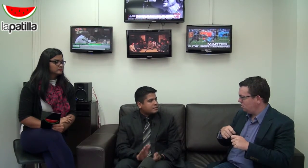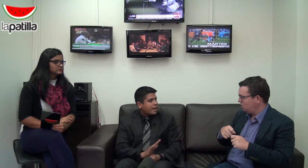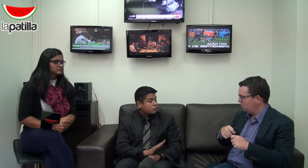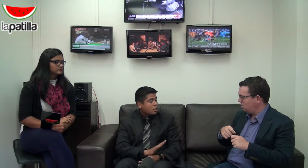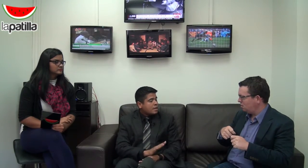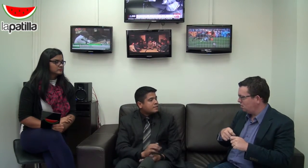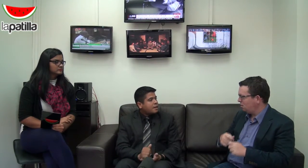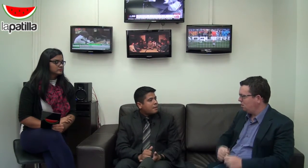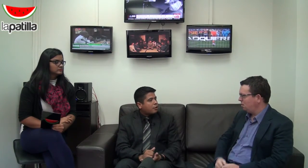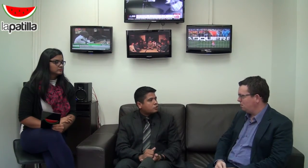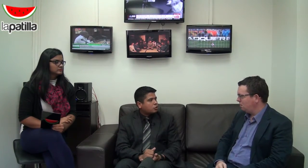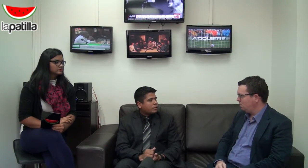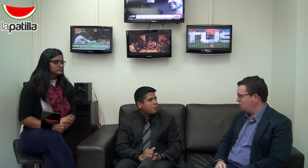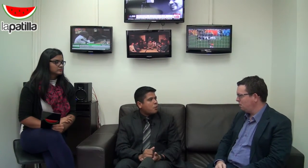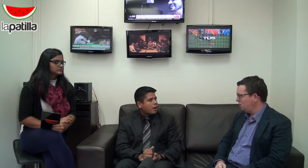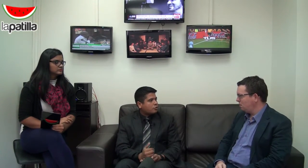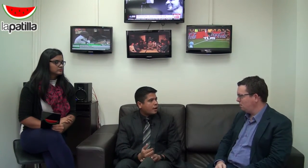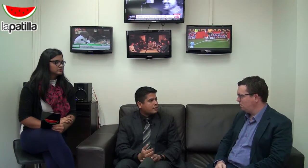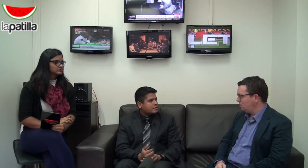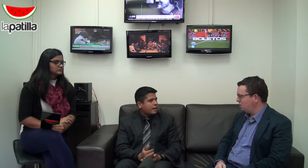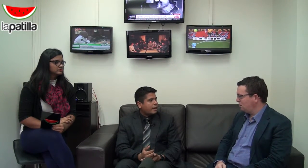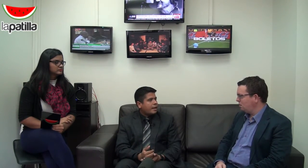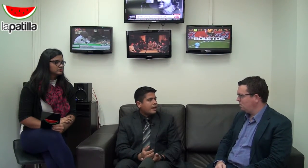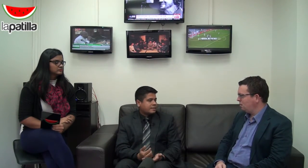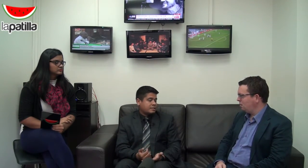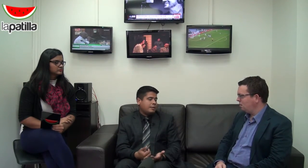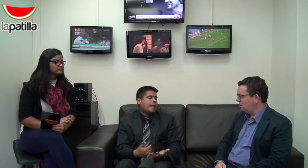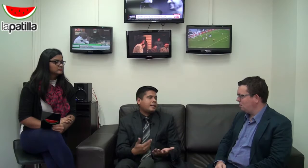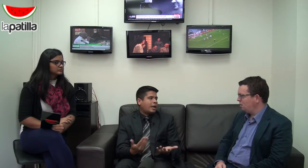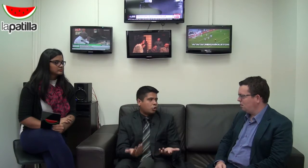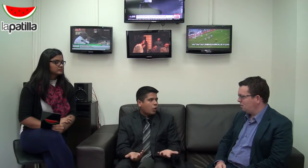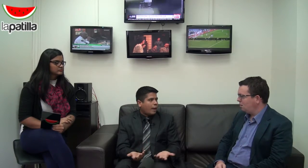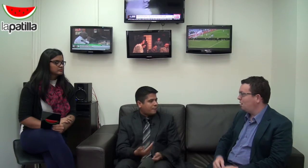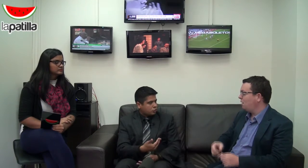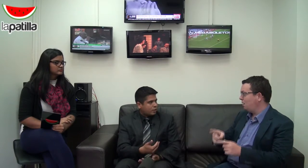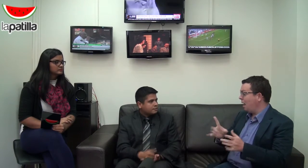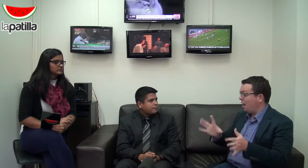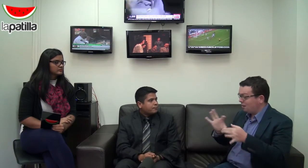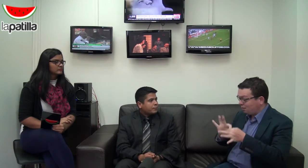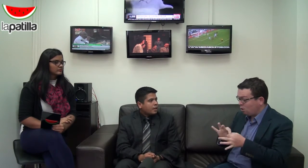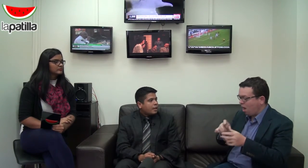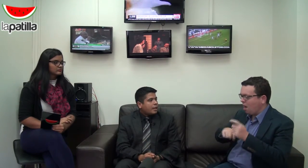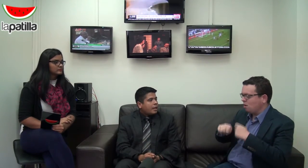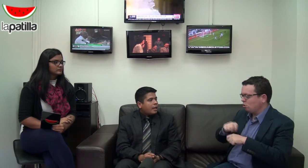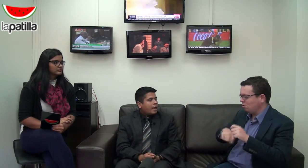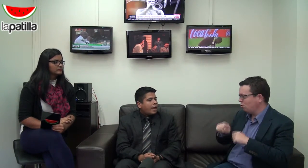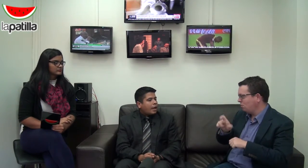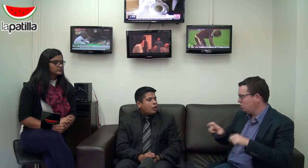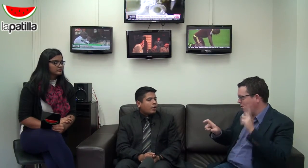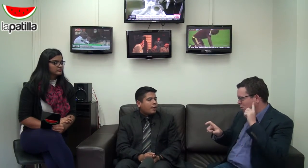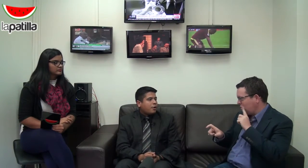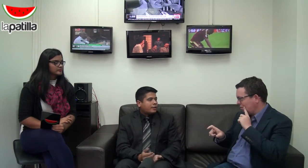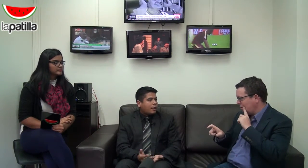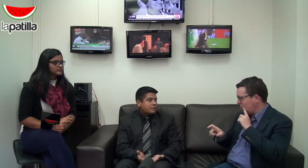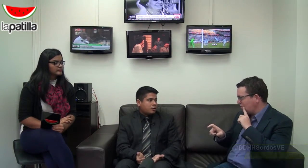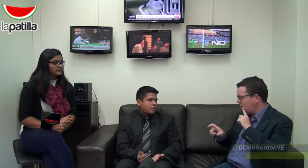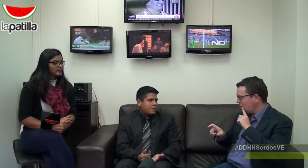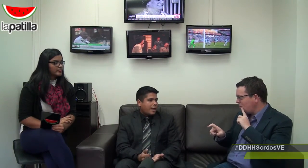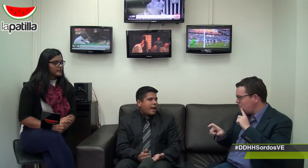acceso. Sin embargo, nosotros estamos buscando garantizarle la accesibilidad a todas las personas. Lo que hemos estado haciendo también es